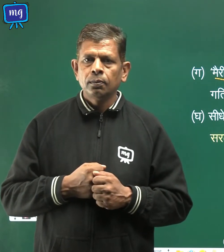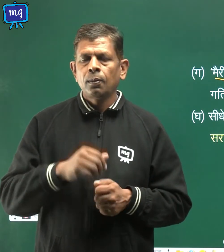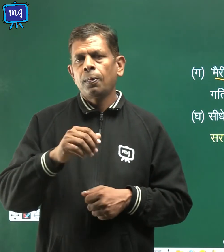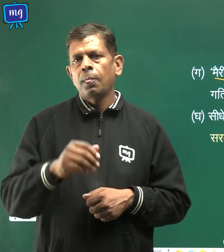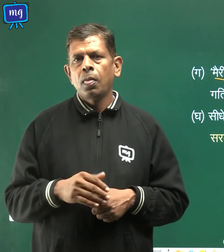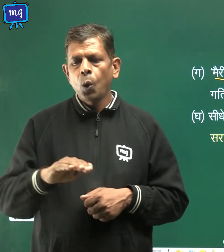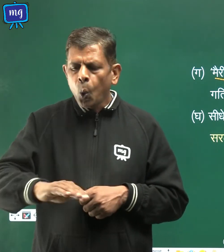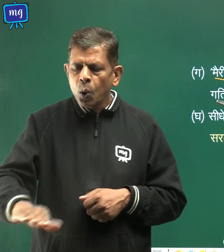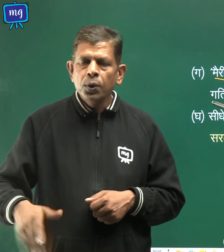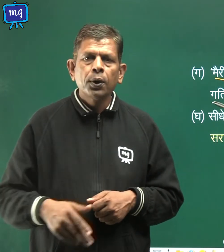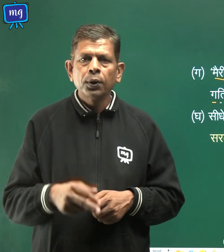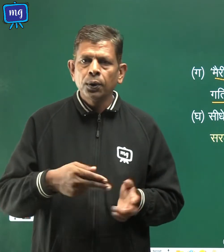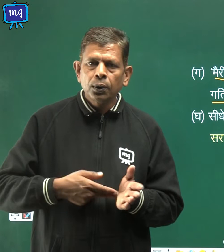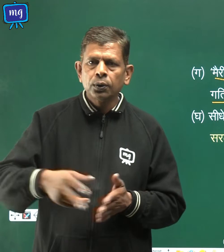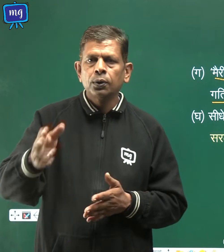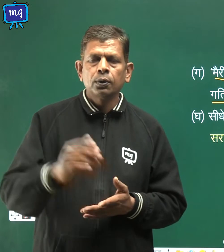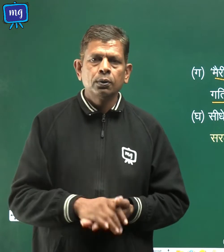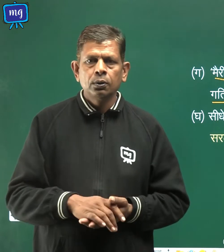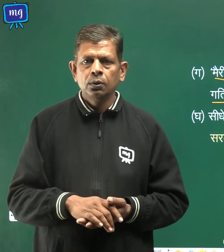बच्चे की गति,